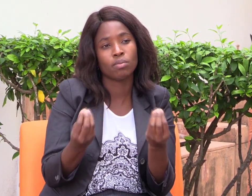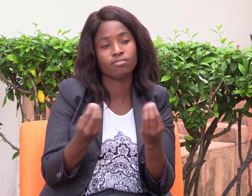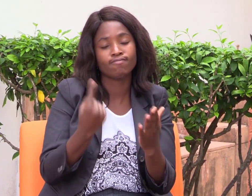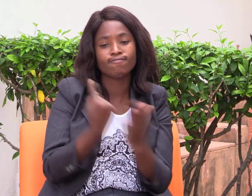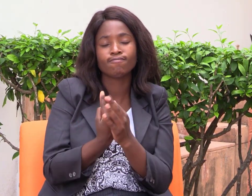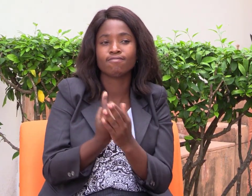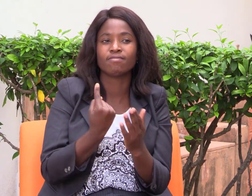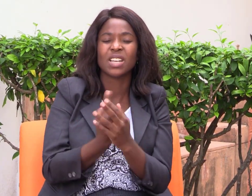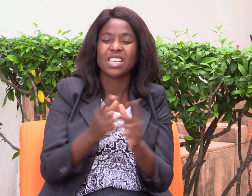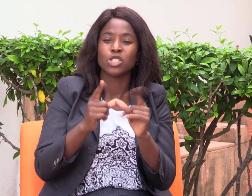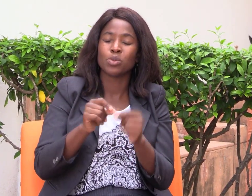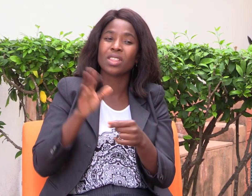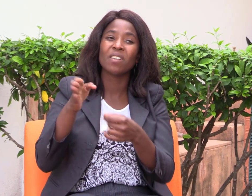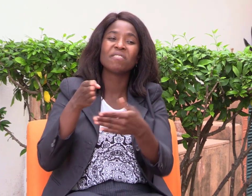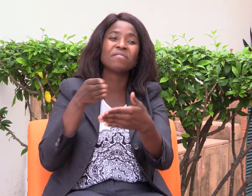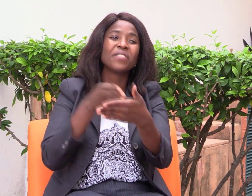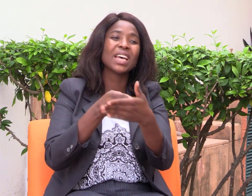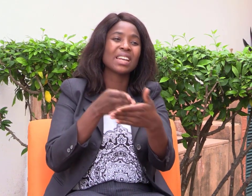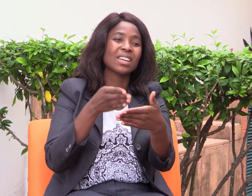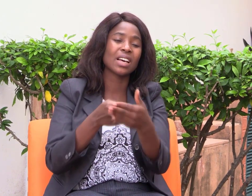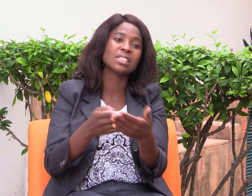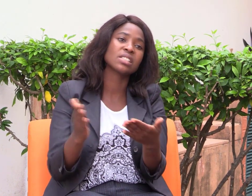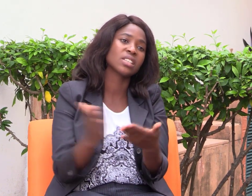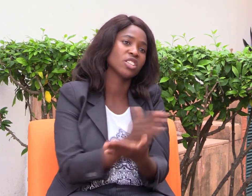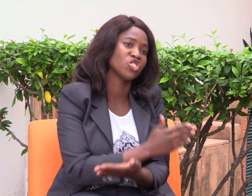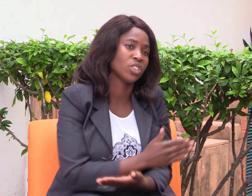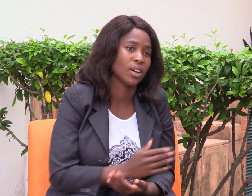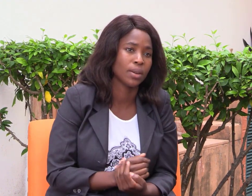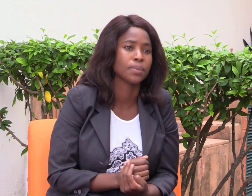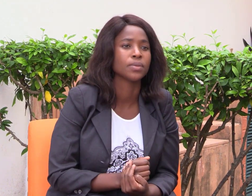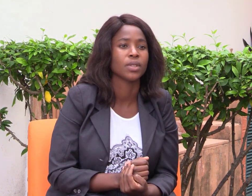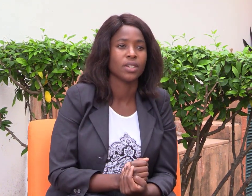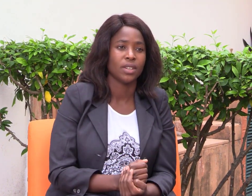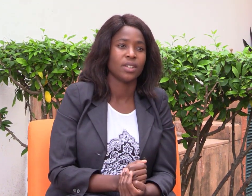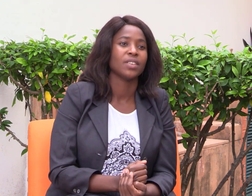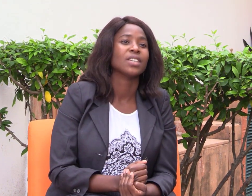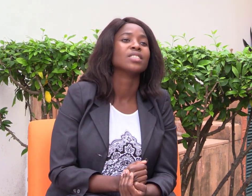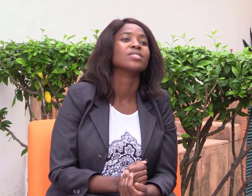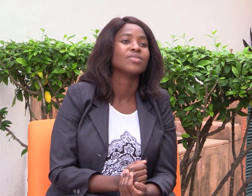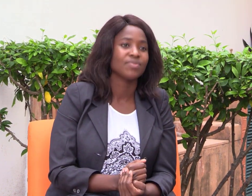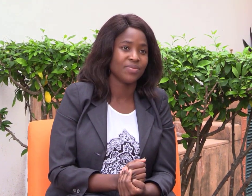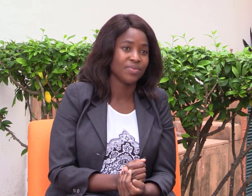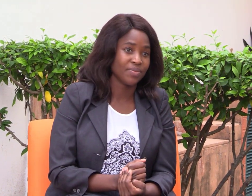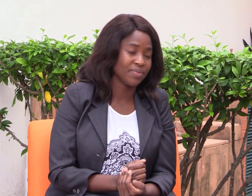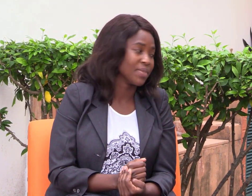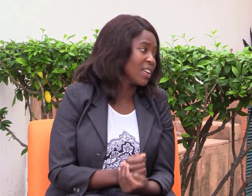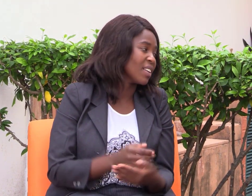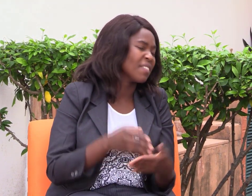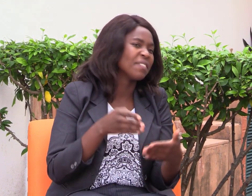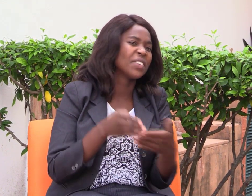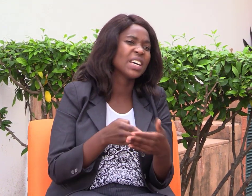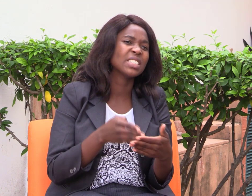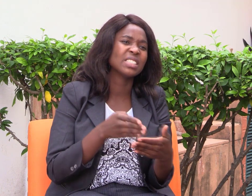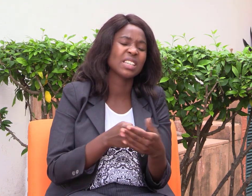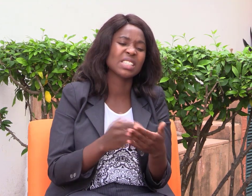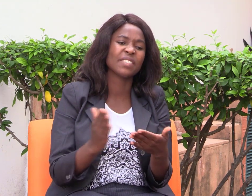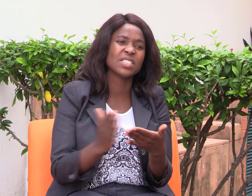E é um grande desafio, e para acabarmos com esse desafio ou com essas barreiras, a retirada